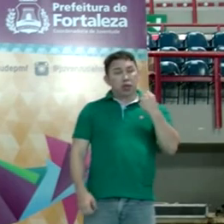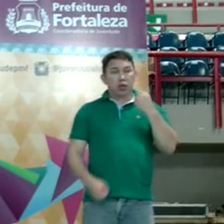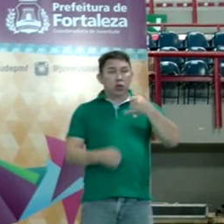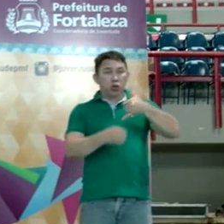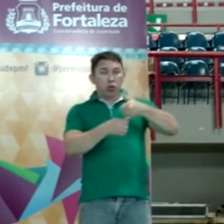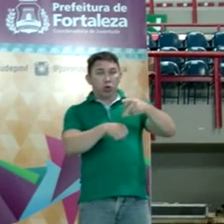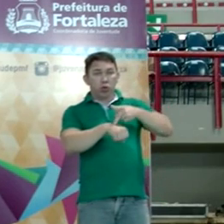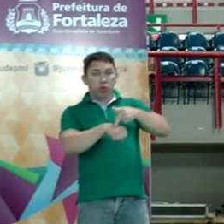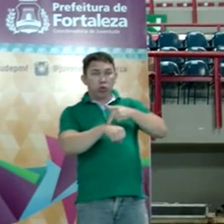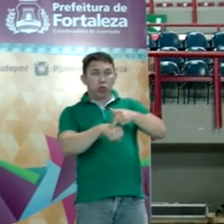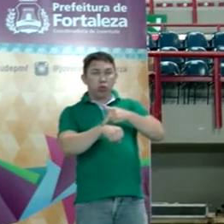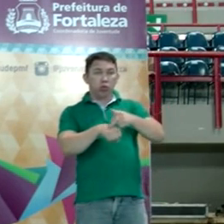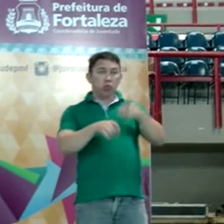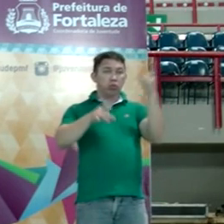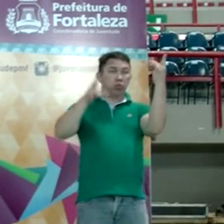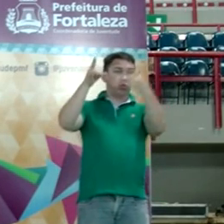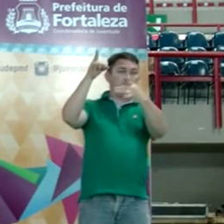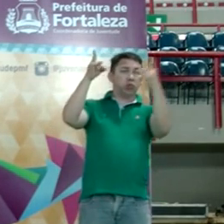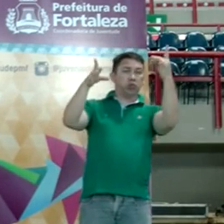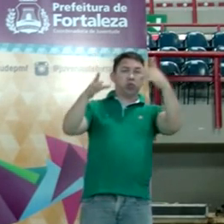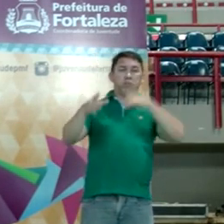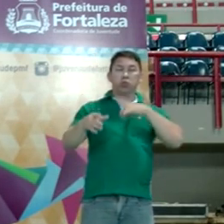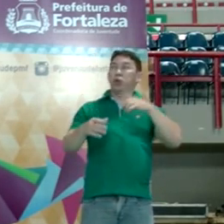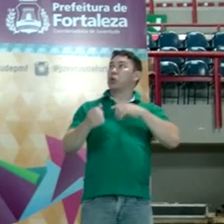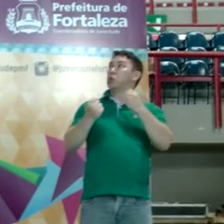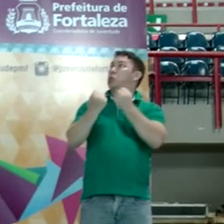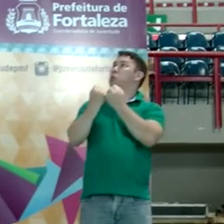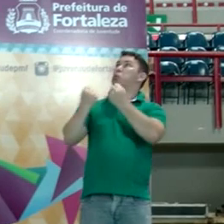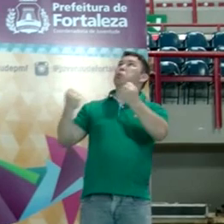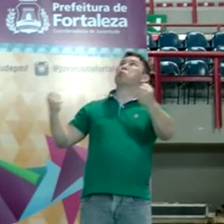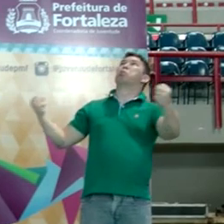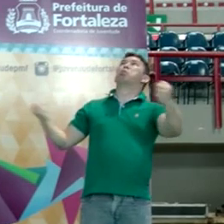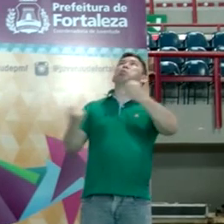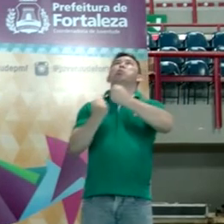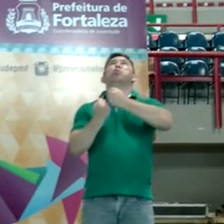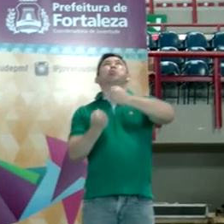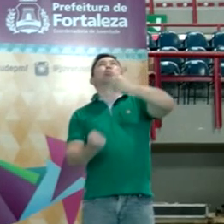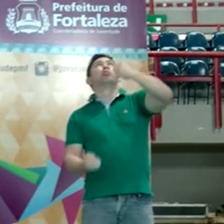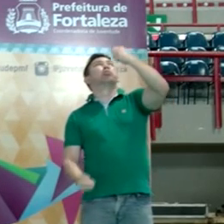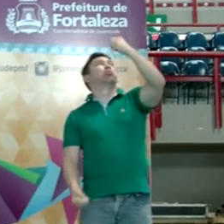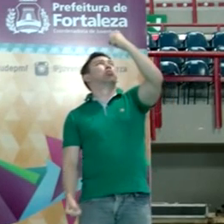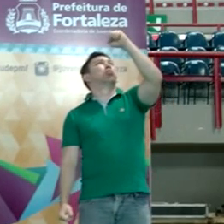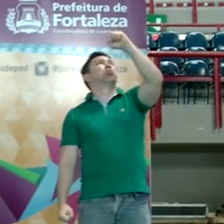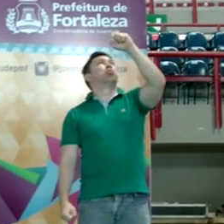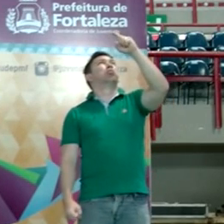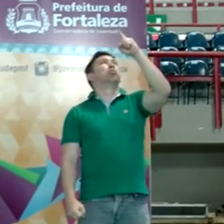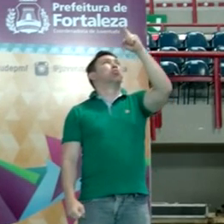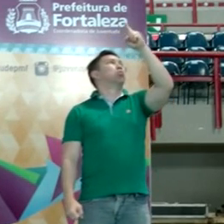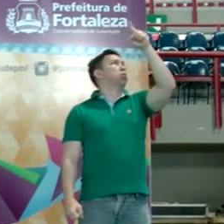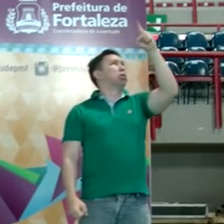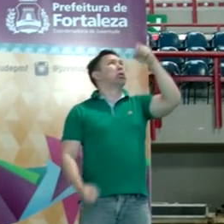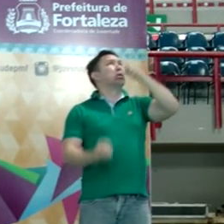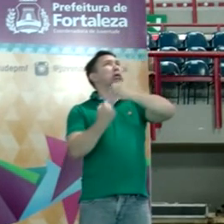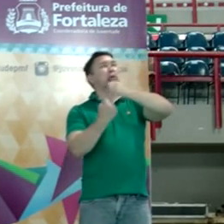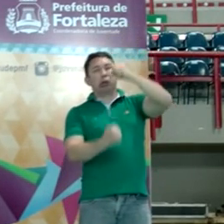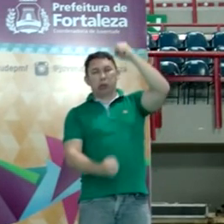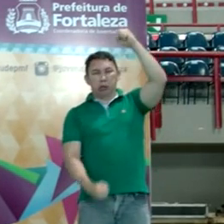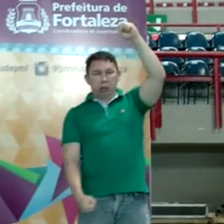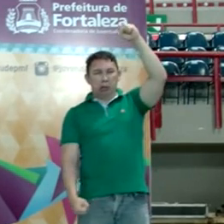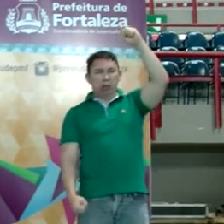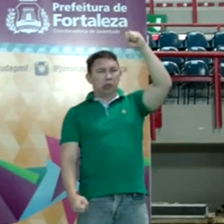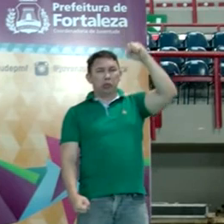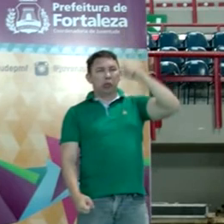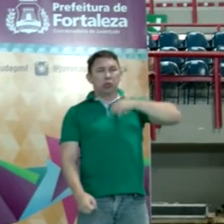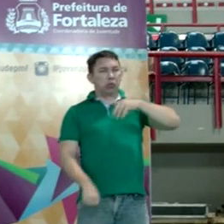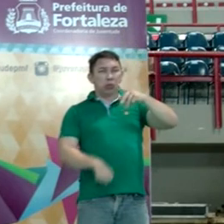petróleo, porque eles guardam o petróleo nos tanques grandes, altos, praticamente aqui como a altura do nosso Paulo Sarazate,